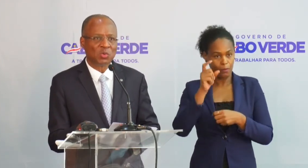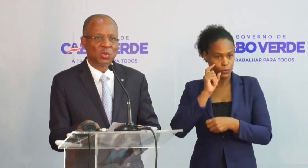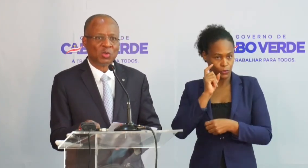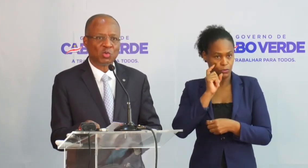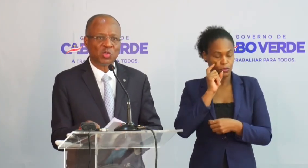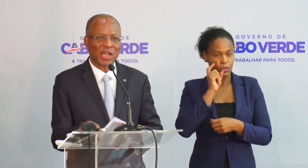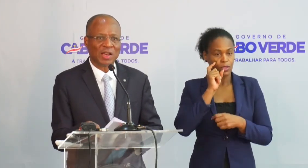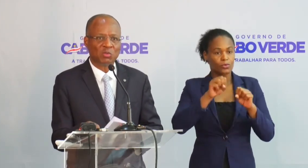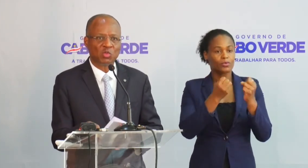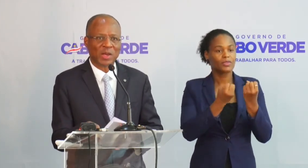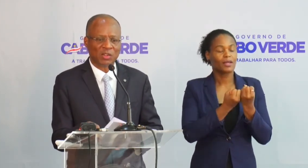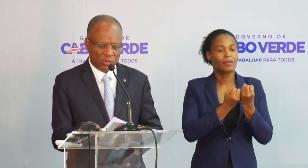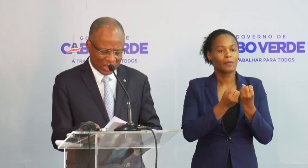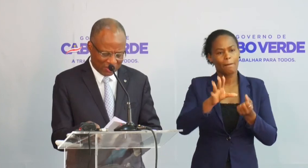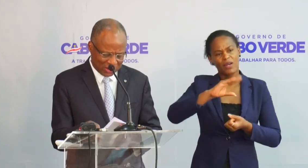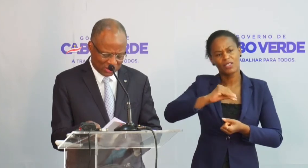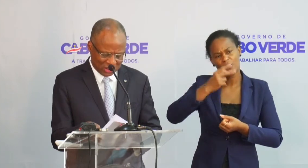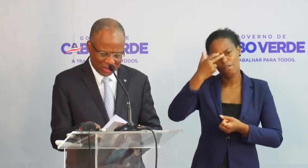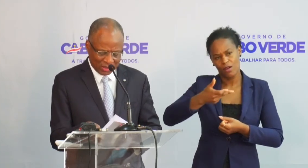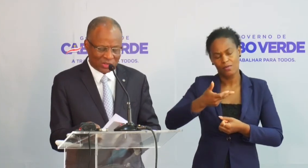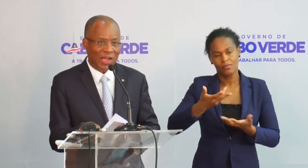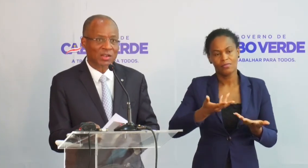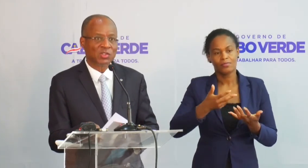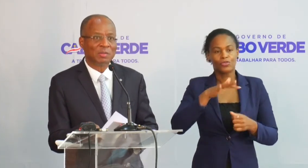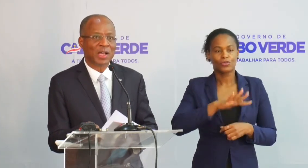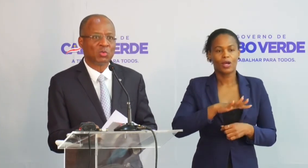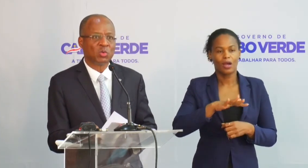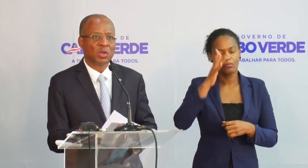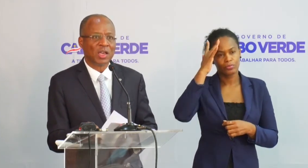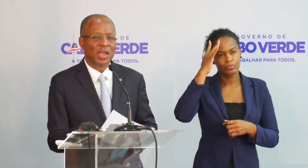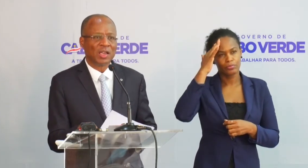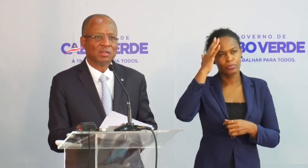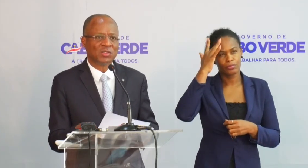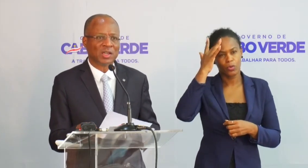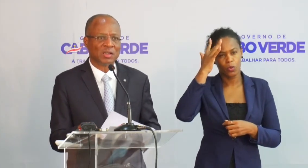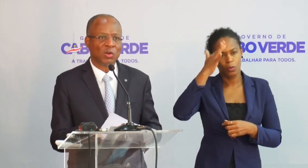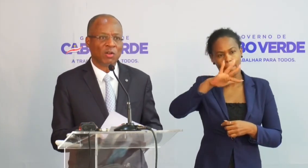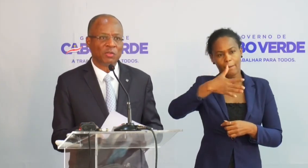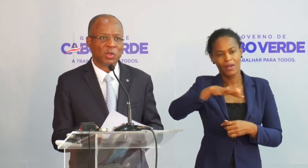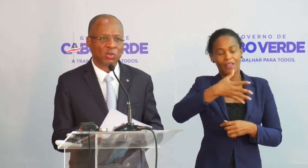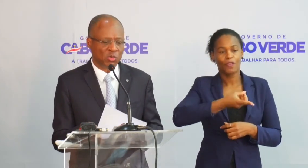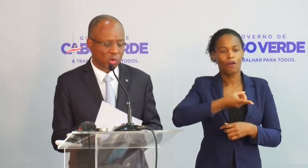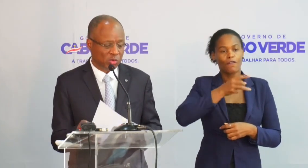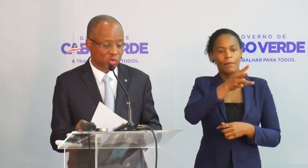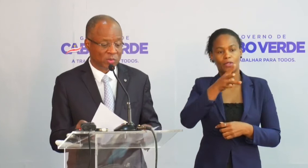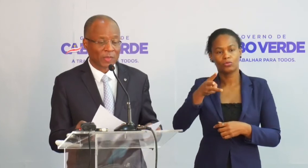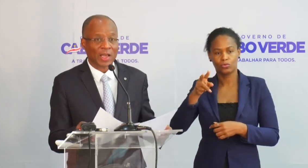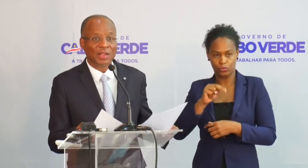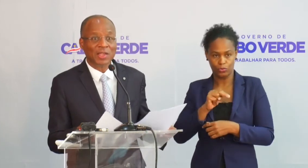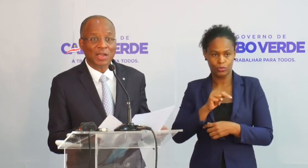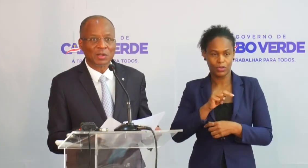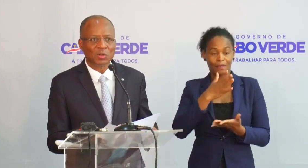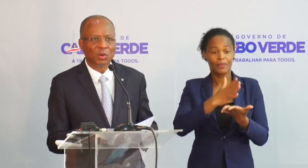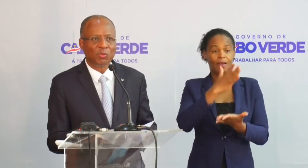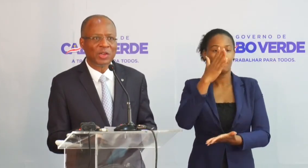proteção social dos mais vulneráveis está estimado em cerca de 9 milhões de contos